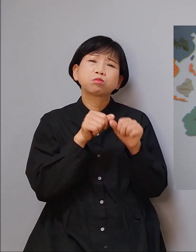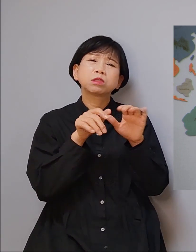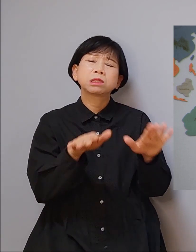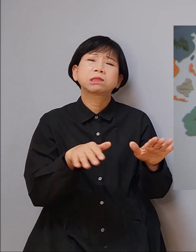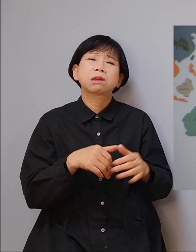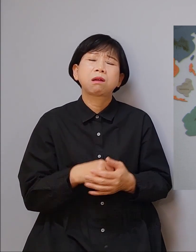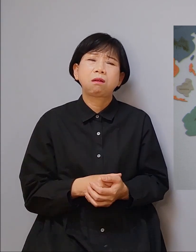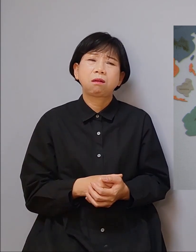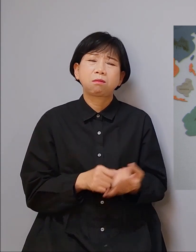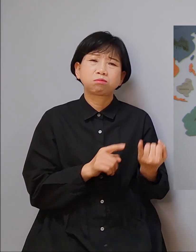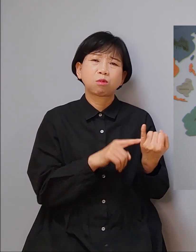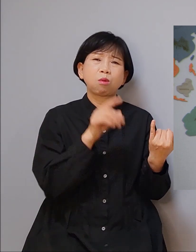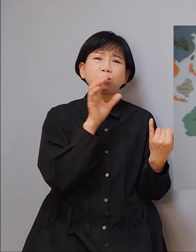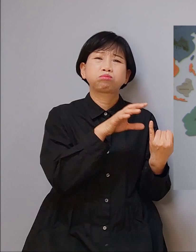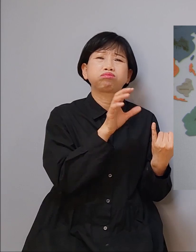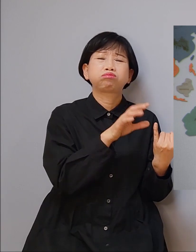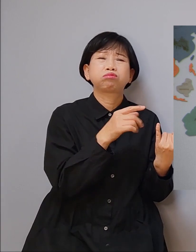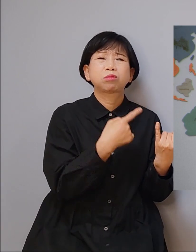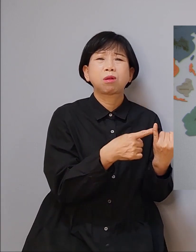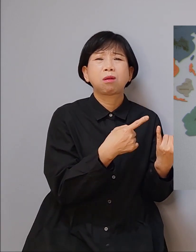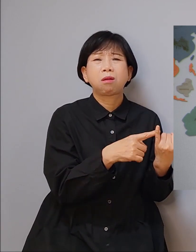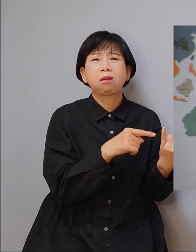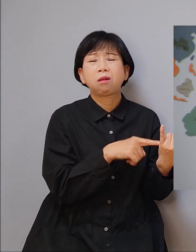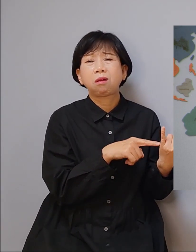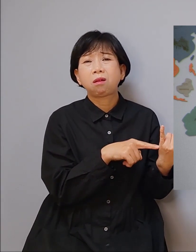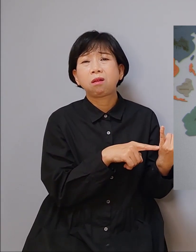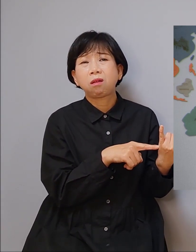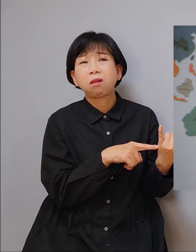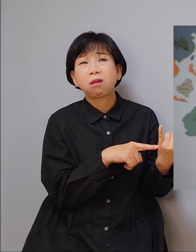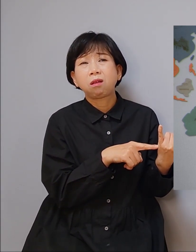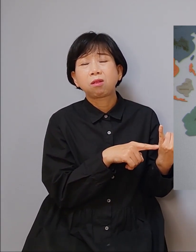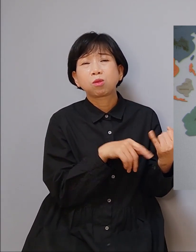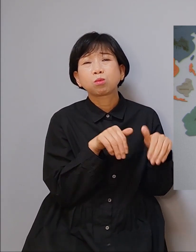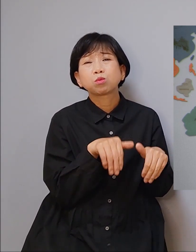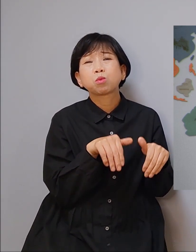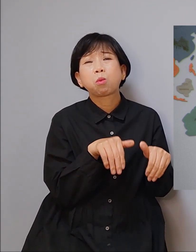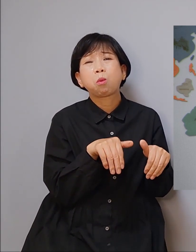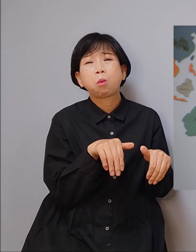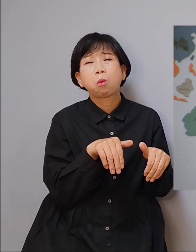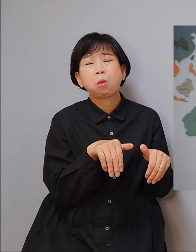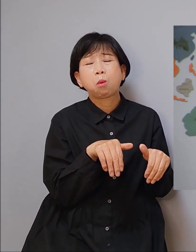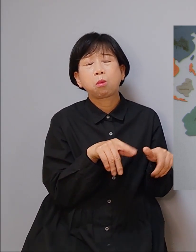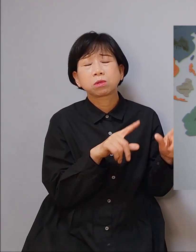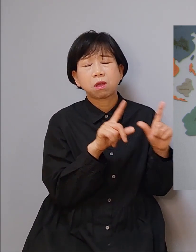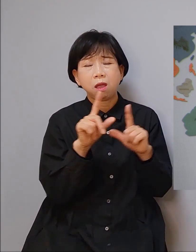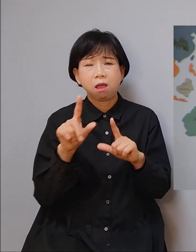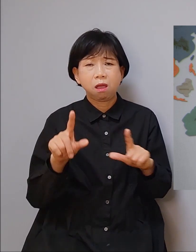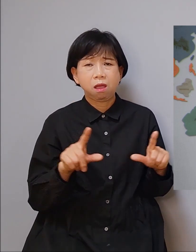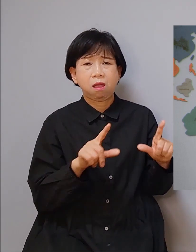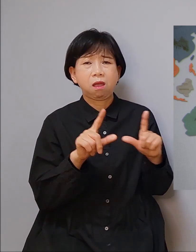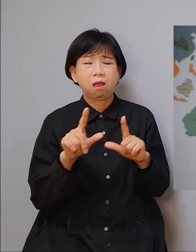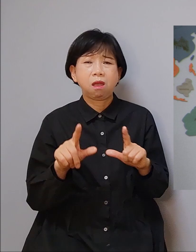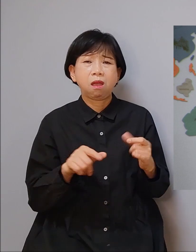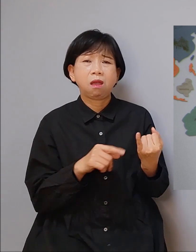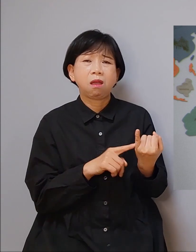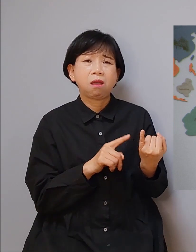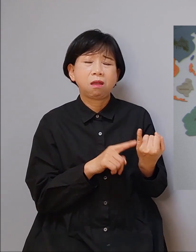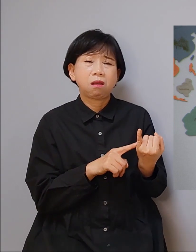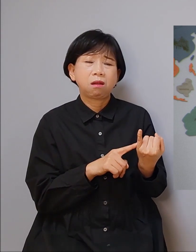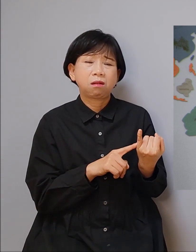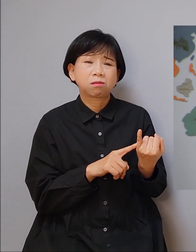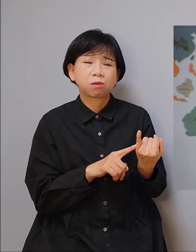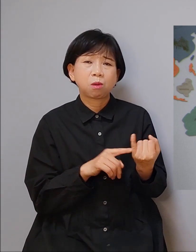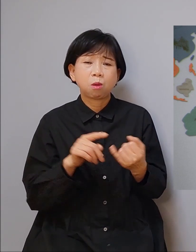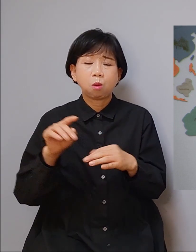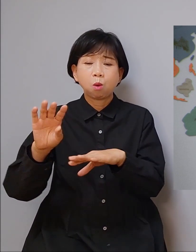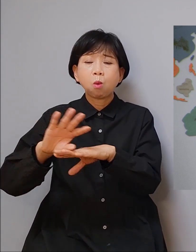들었습니다. 그래서 이 왕자가 자신의 시종 변장을 하고 이 신데렐라를 찾아오게